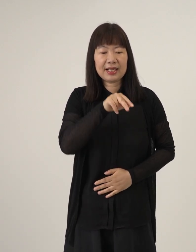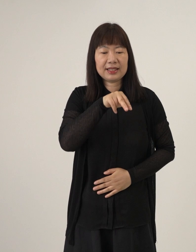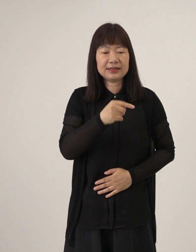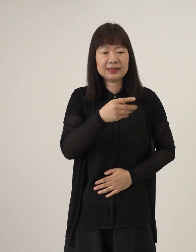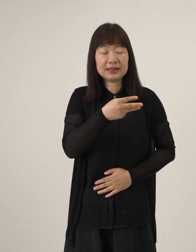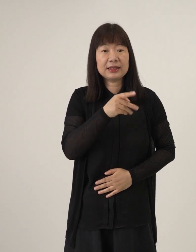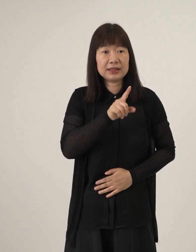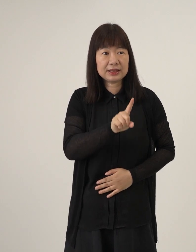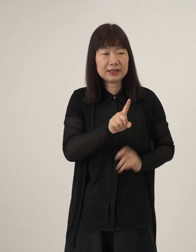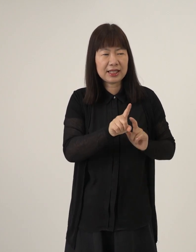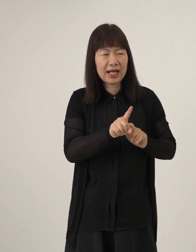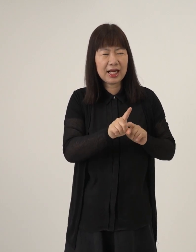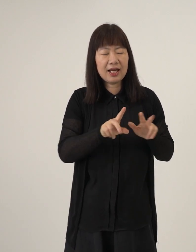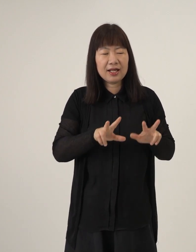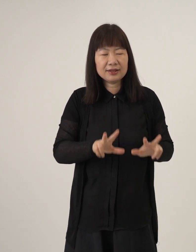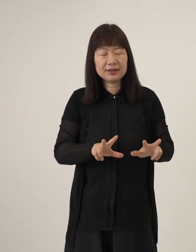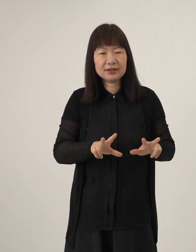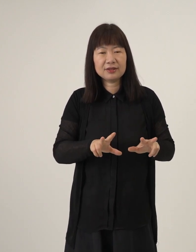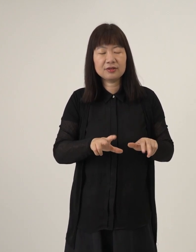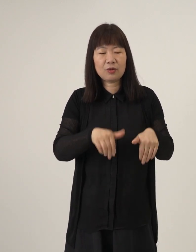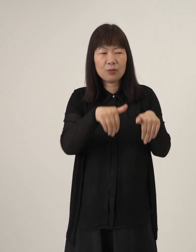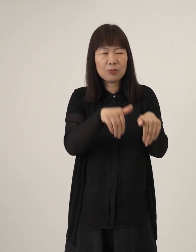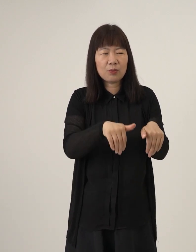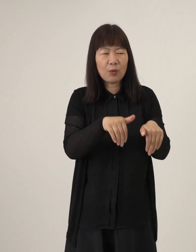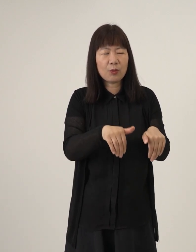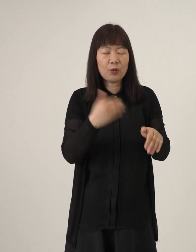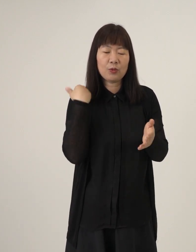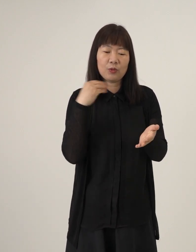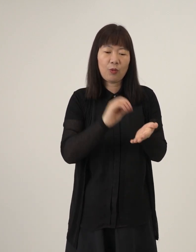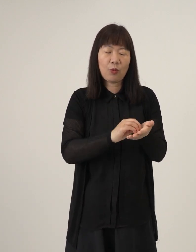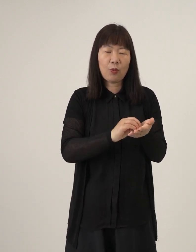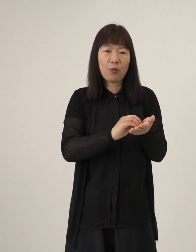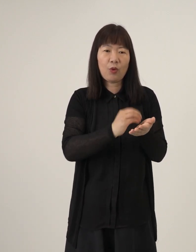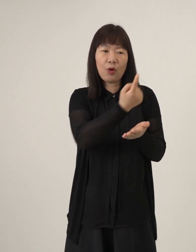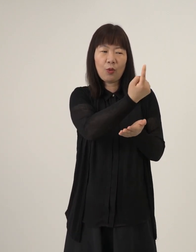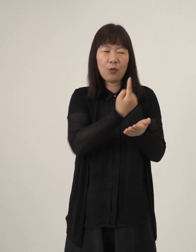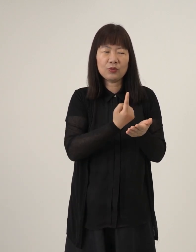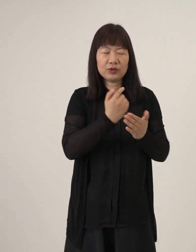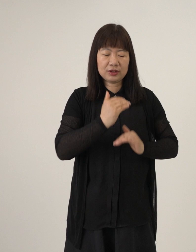에스라는 이제 포로 귀환 과정에서